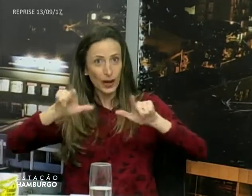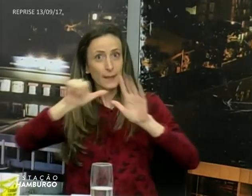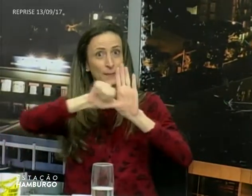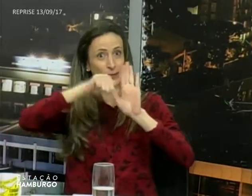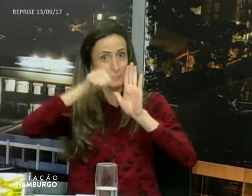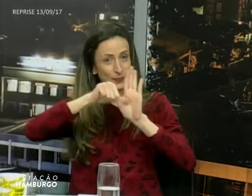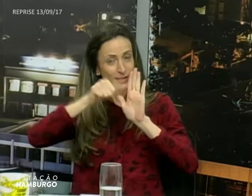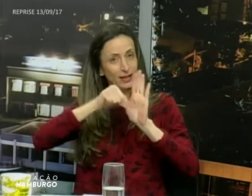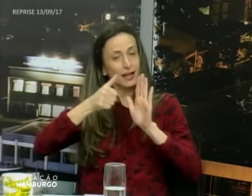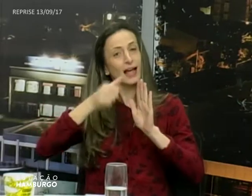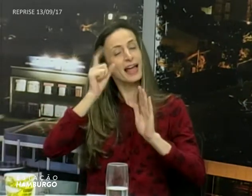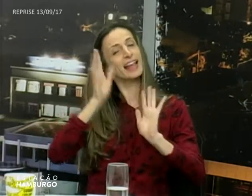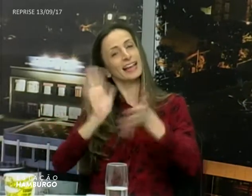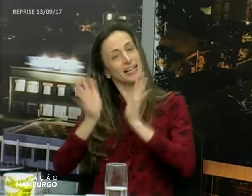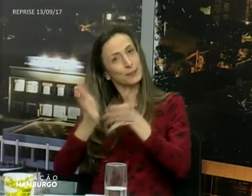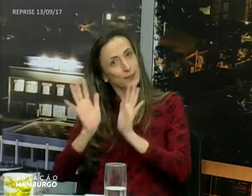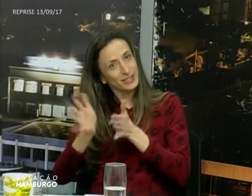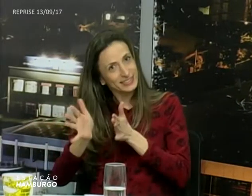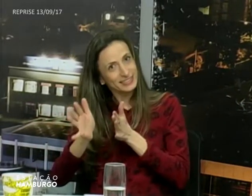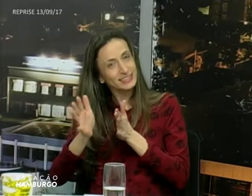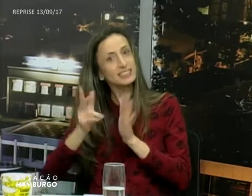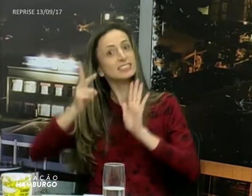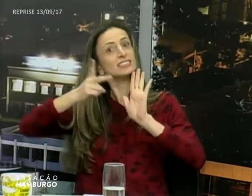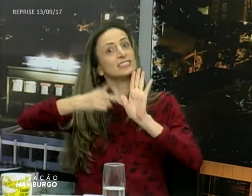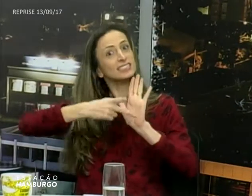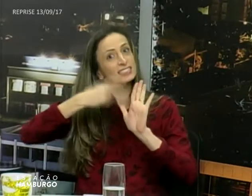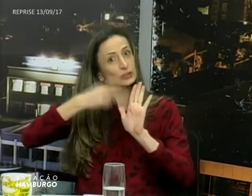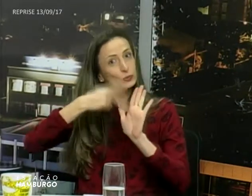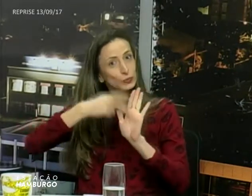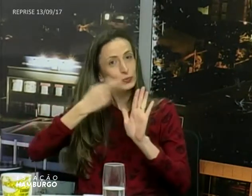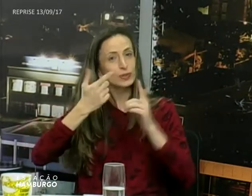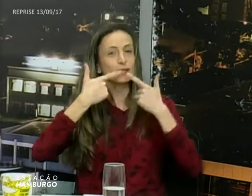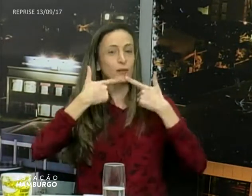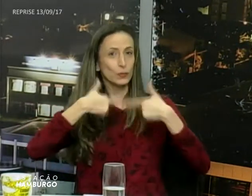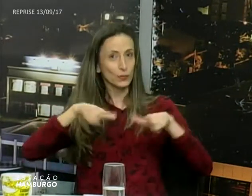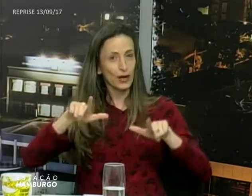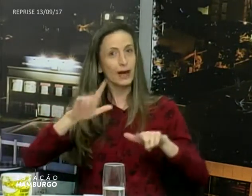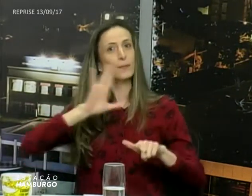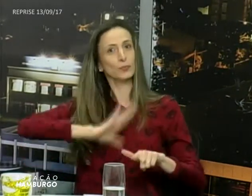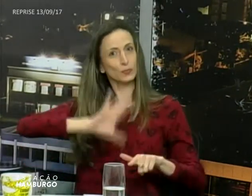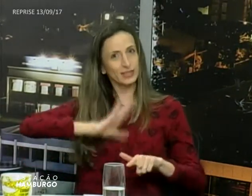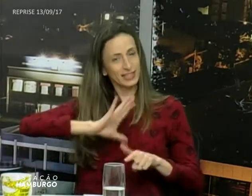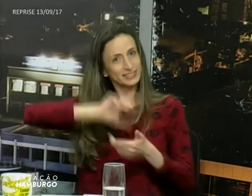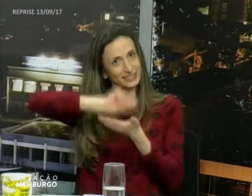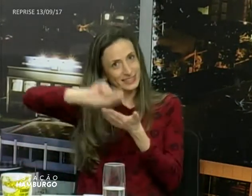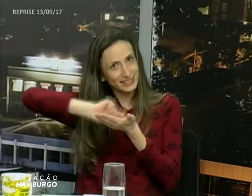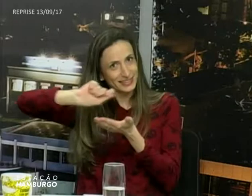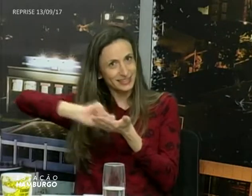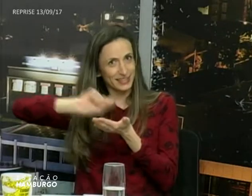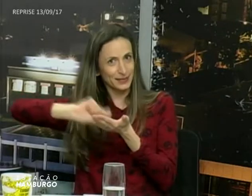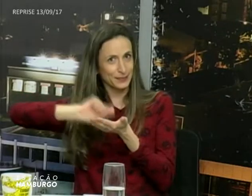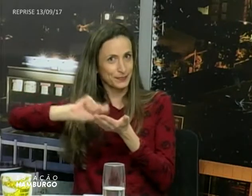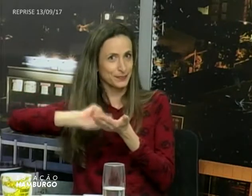A minha língua primeira é a Libras e como segunda língua, o português